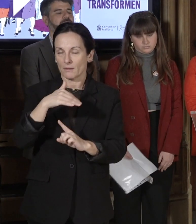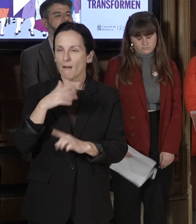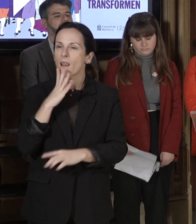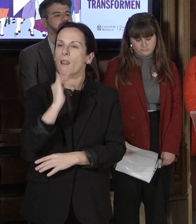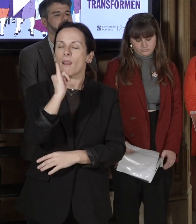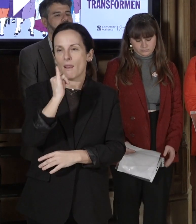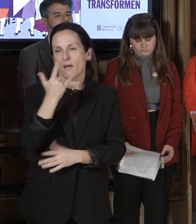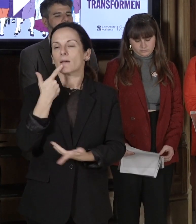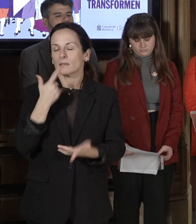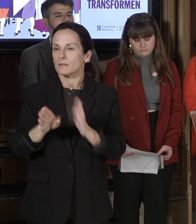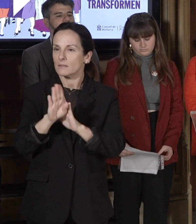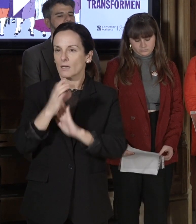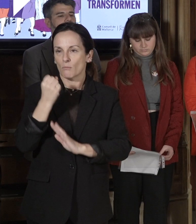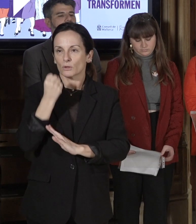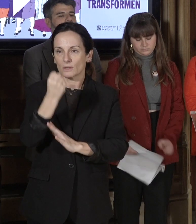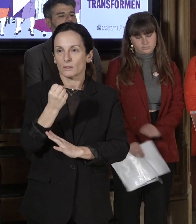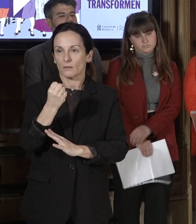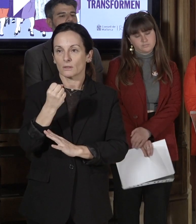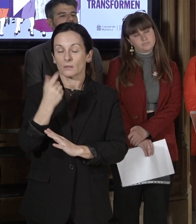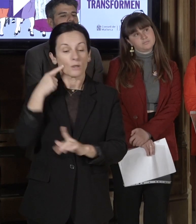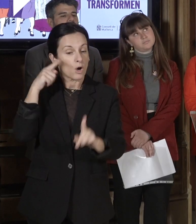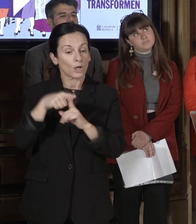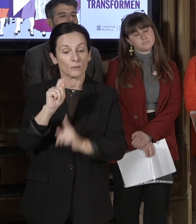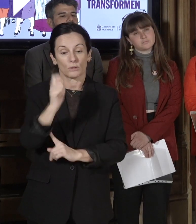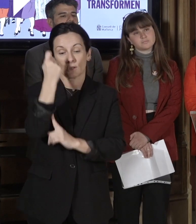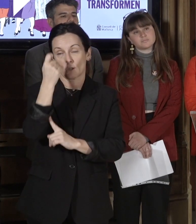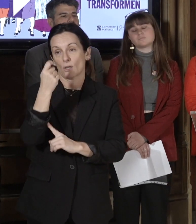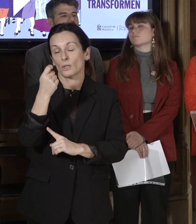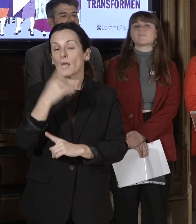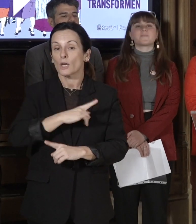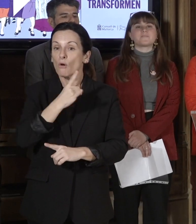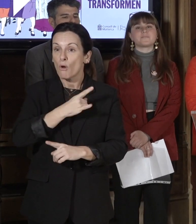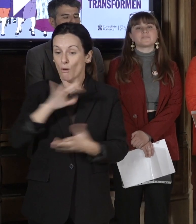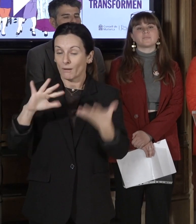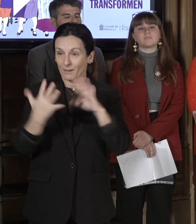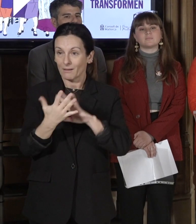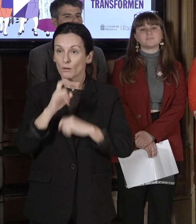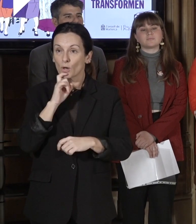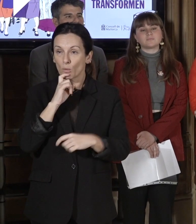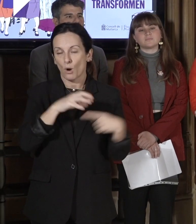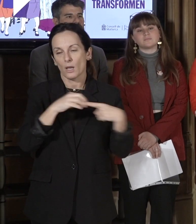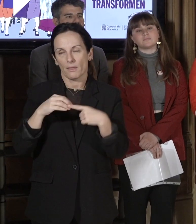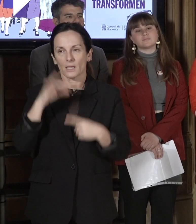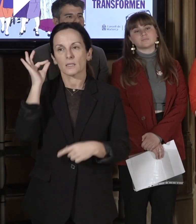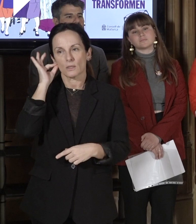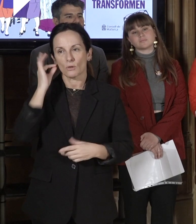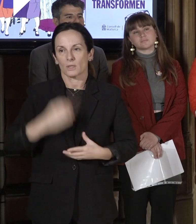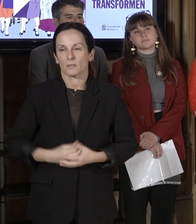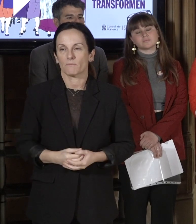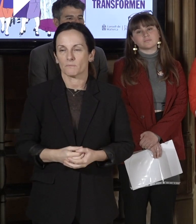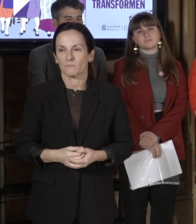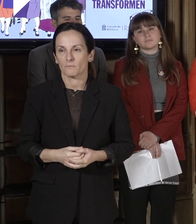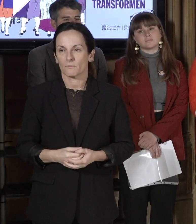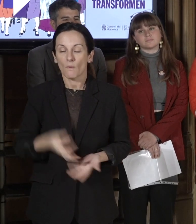que seguir potenciant-lo. Per aconseguir la transició ecològica que necessitem, cal el lideratge de les dones. Les